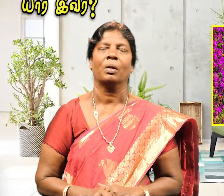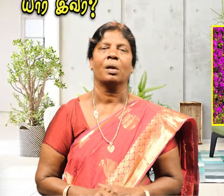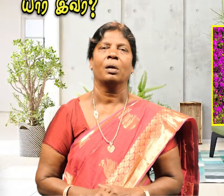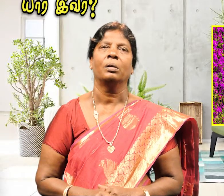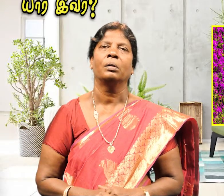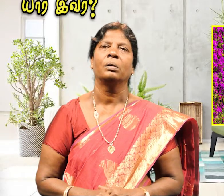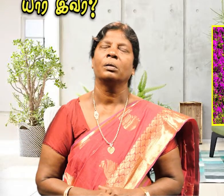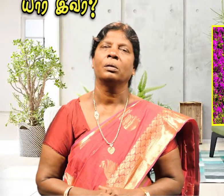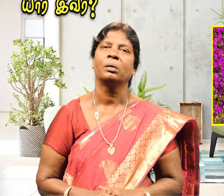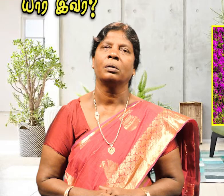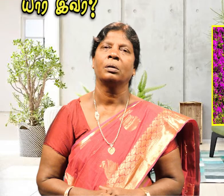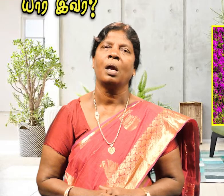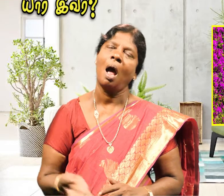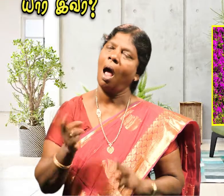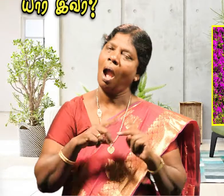மனிதர்களை நாம் பார்க்கிறோம்.